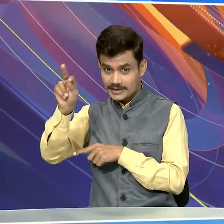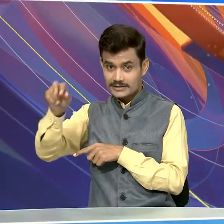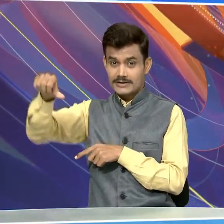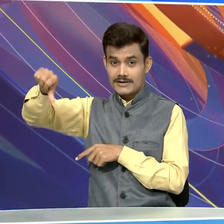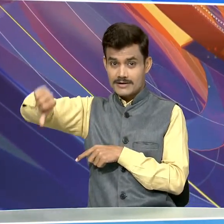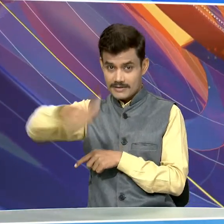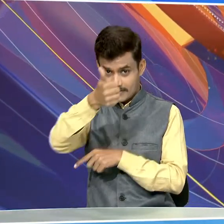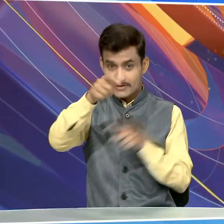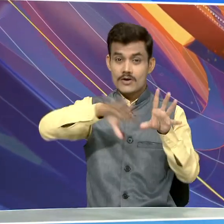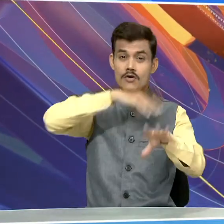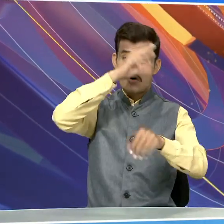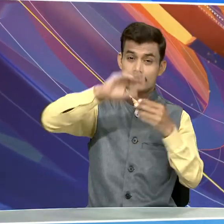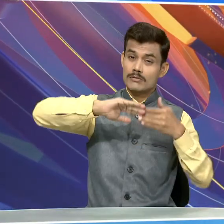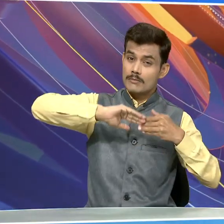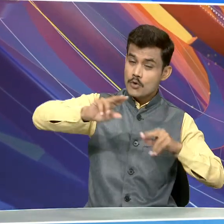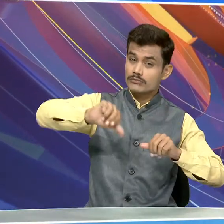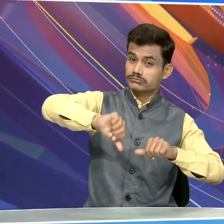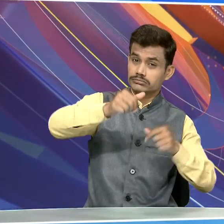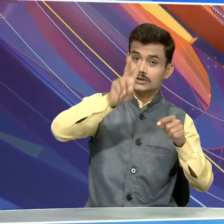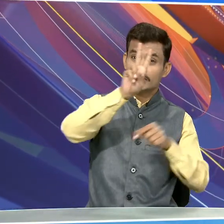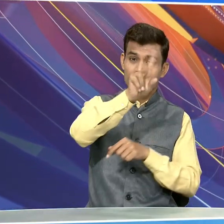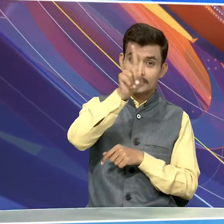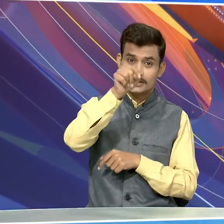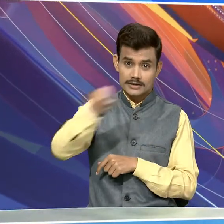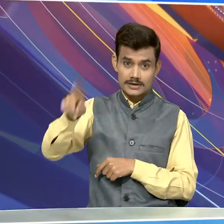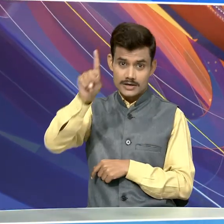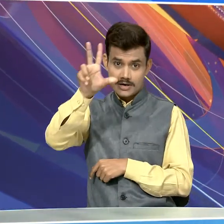ने मैच को